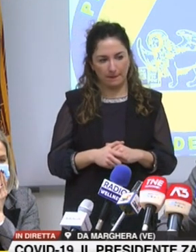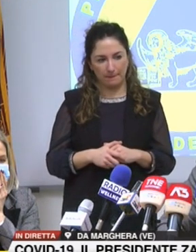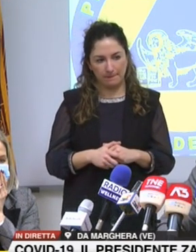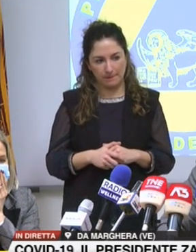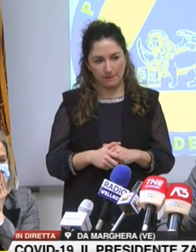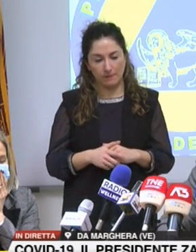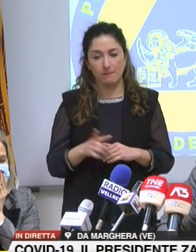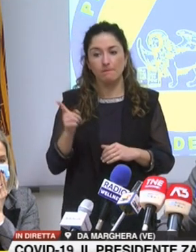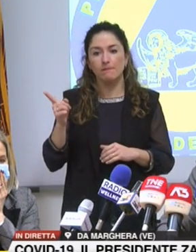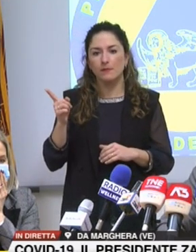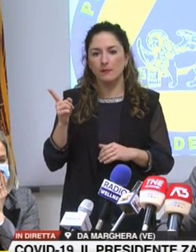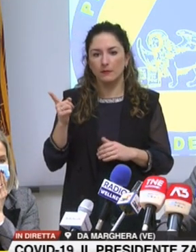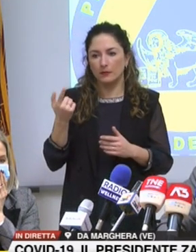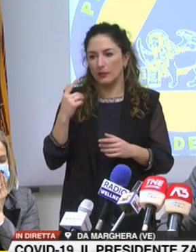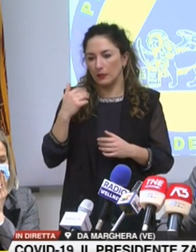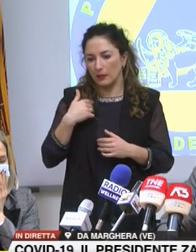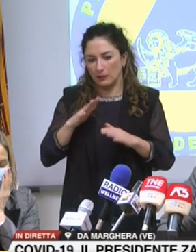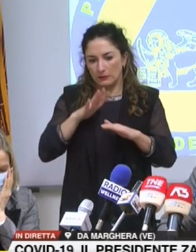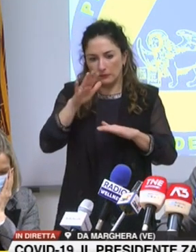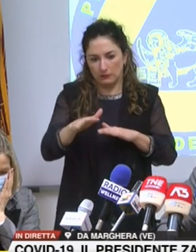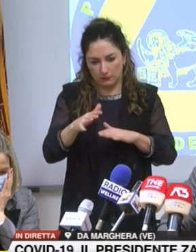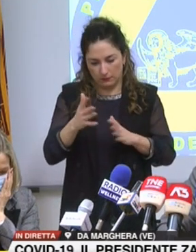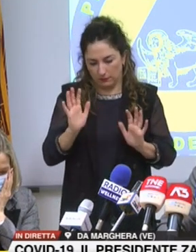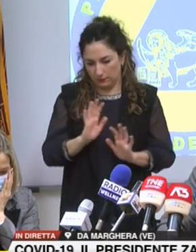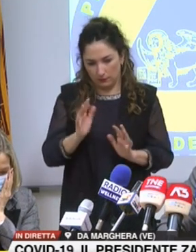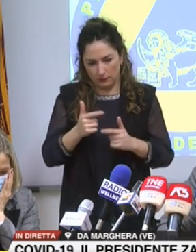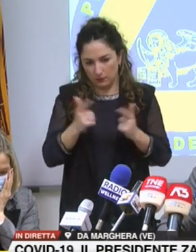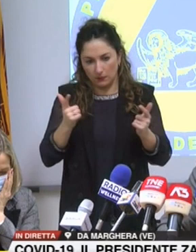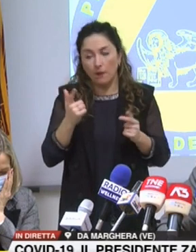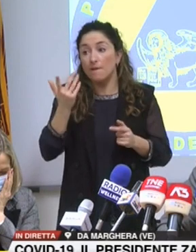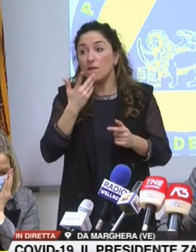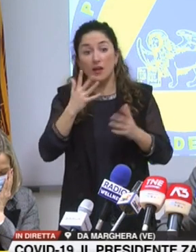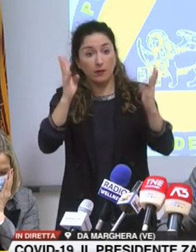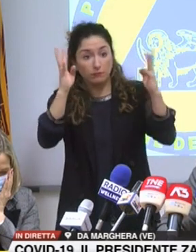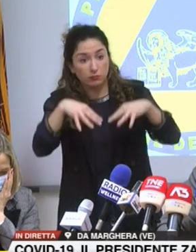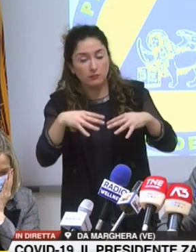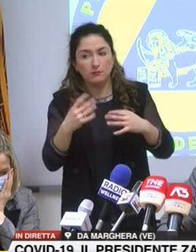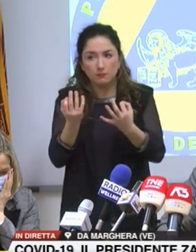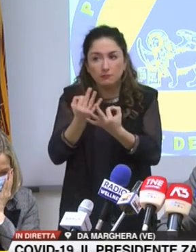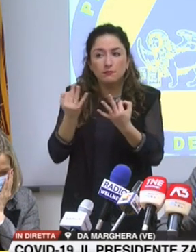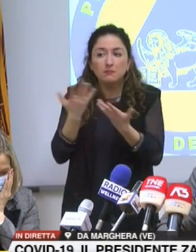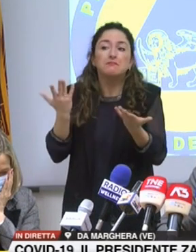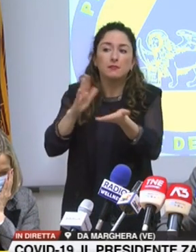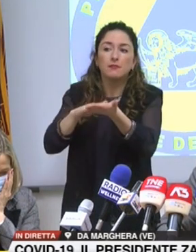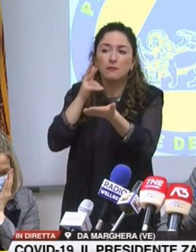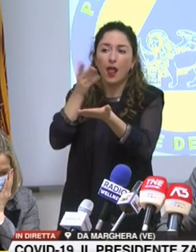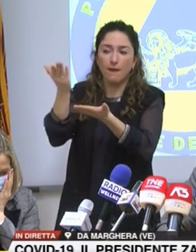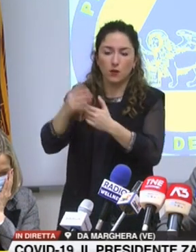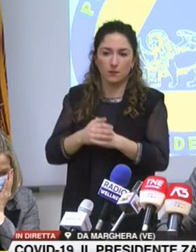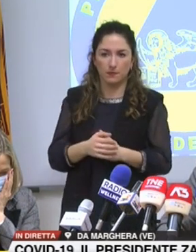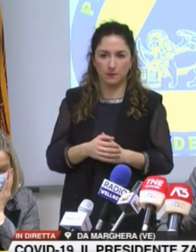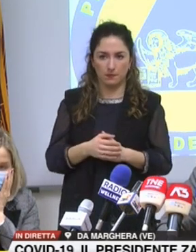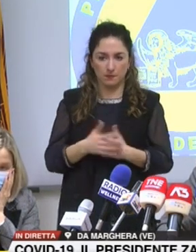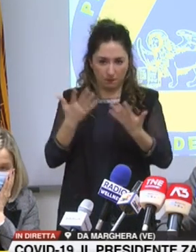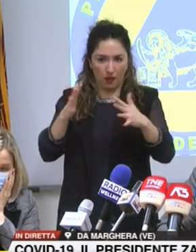la mossa è stata improvvida, se il punto di caduta era quello di sfasciare tutto, diciamo che gli va dato 10 lode perché ci è riuscito.